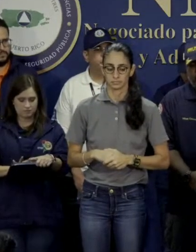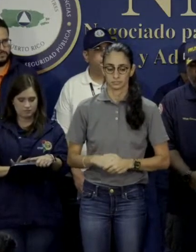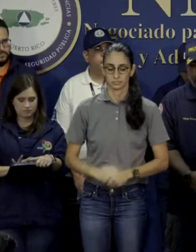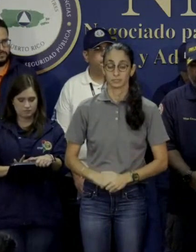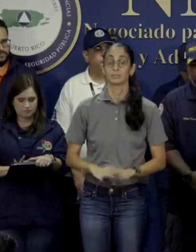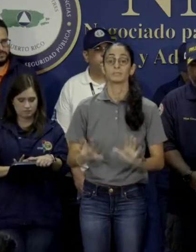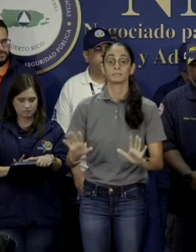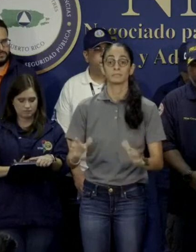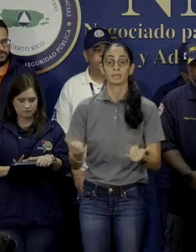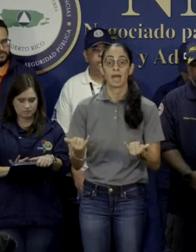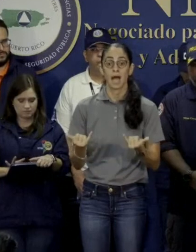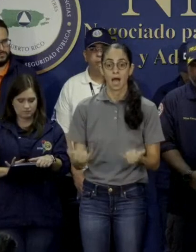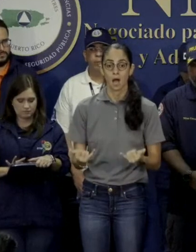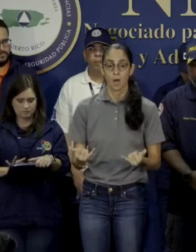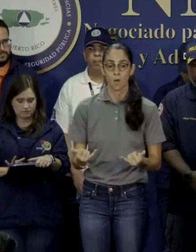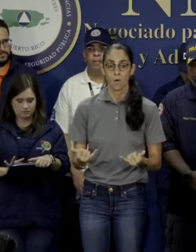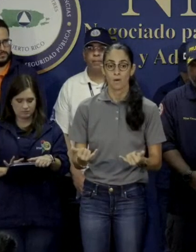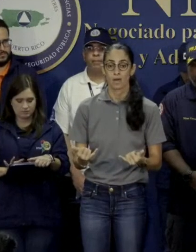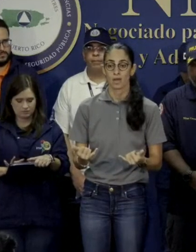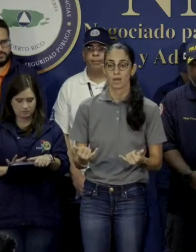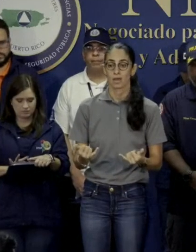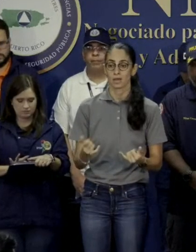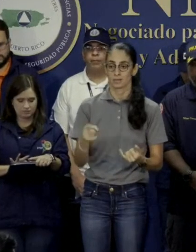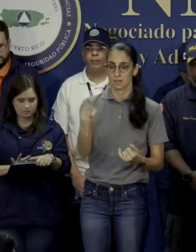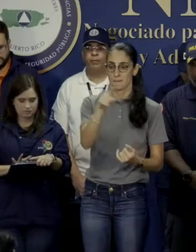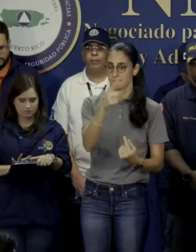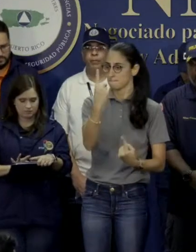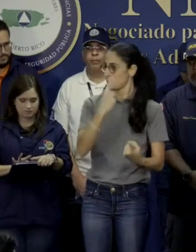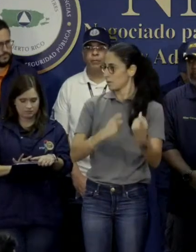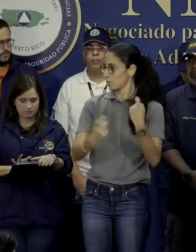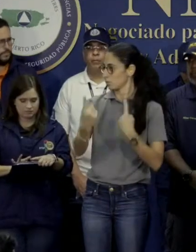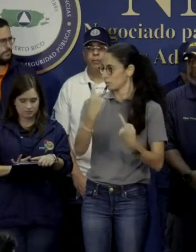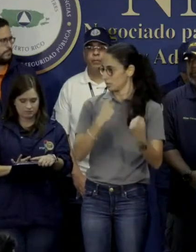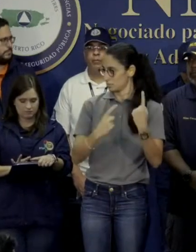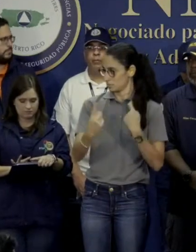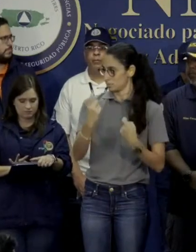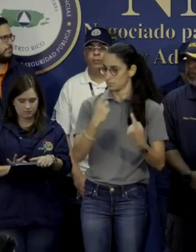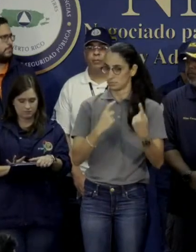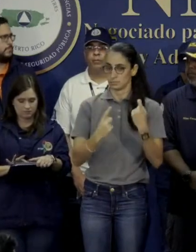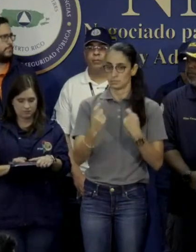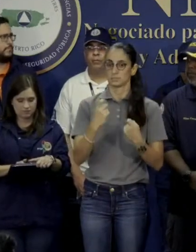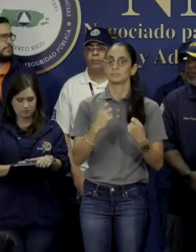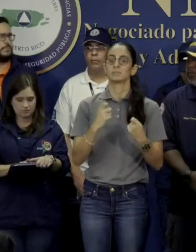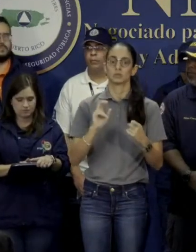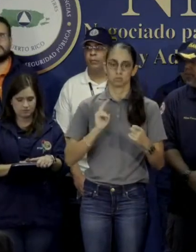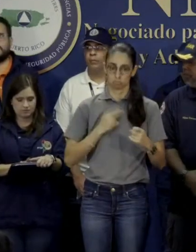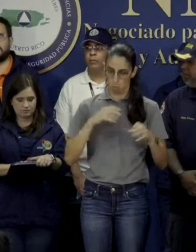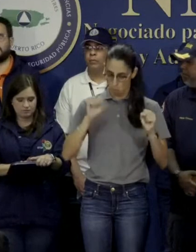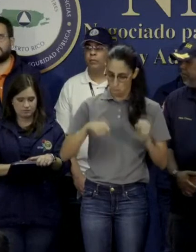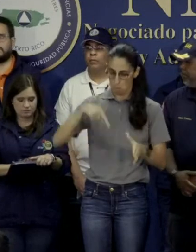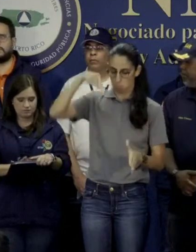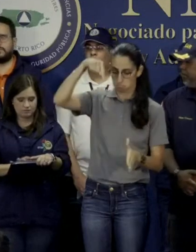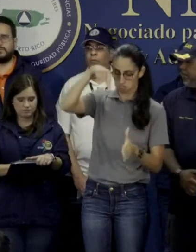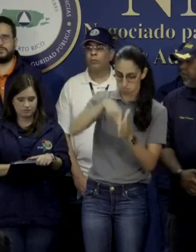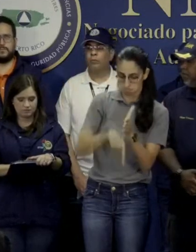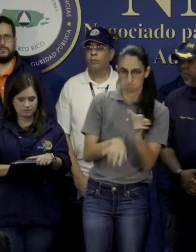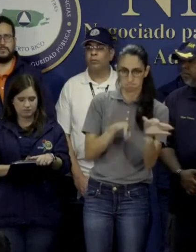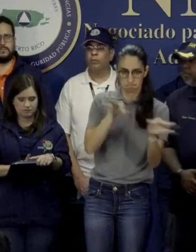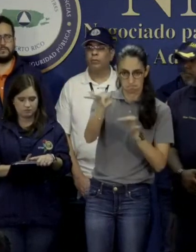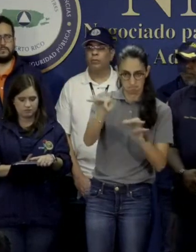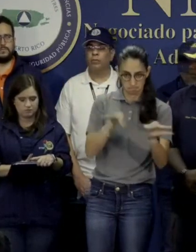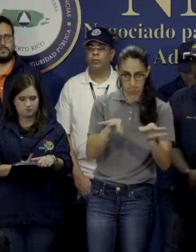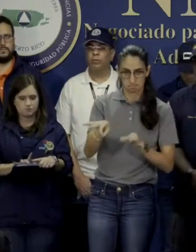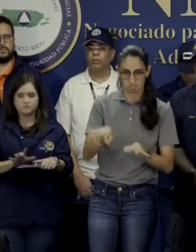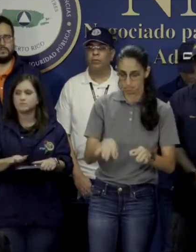Así que ahora pasemos a las preguntas de los medios, que estoy seguro que ahí podemos abundar sobre todos estos temas y